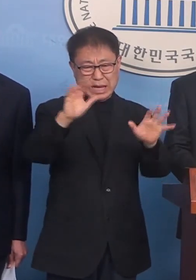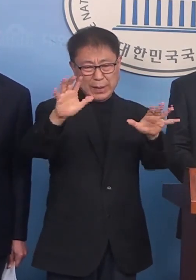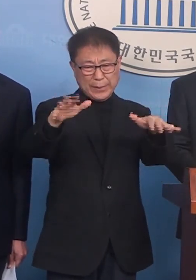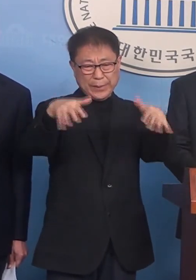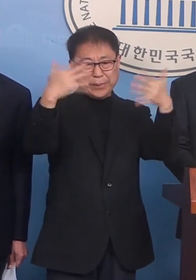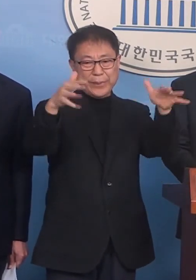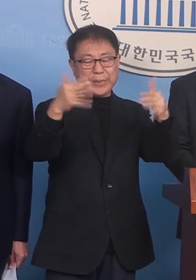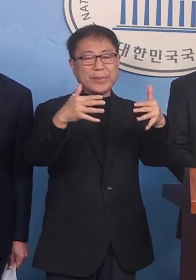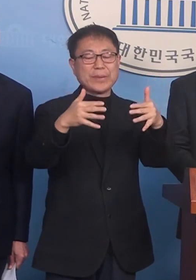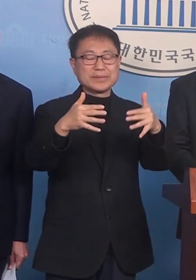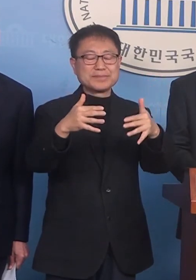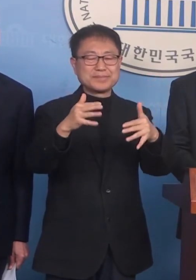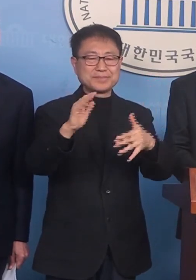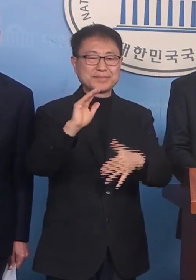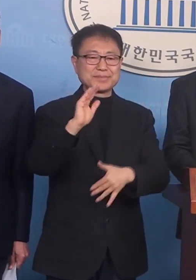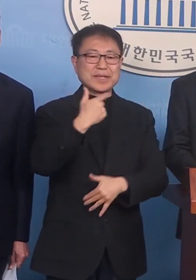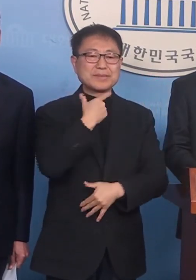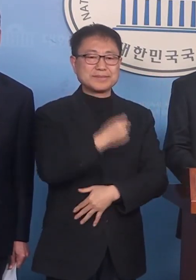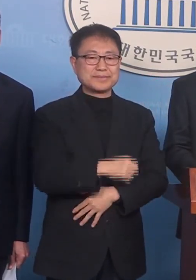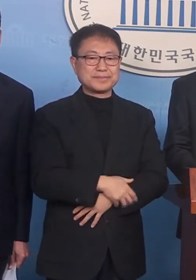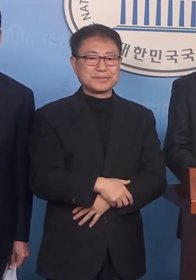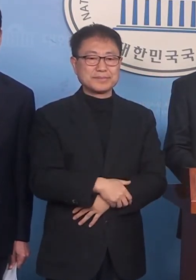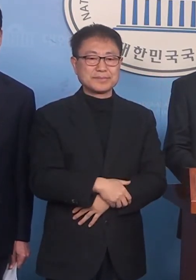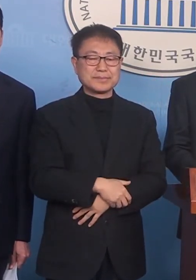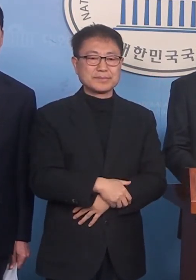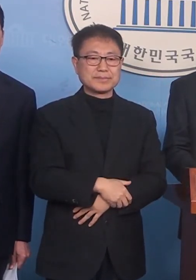돌풍을 일으킬 수 있기를 바랍니다.